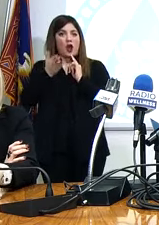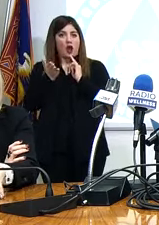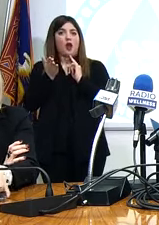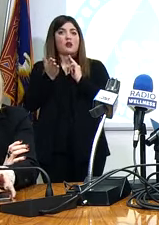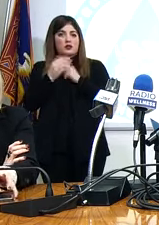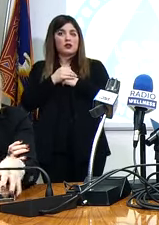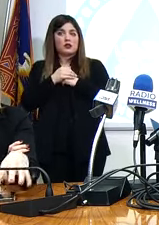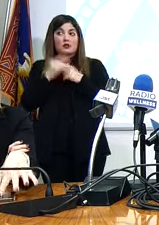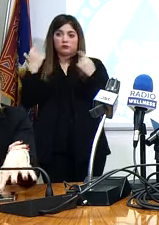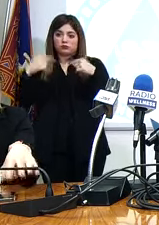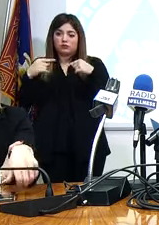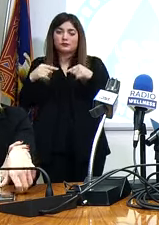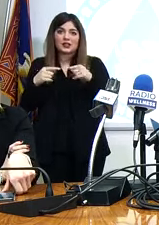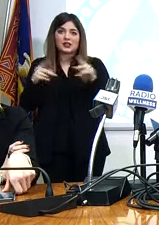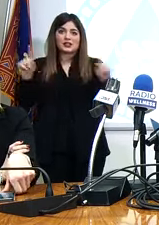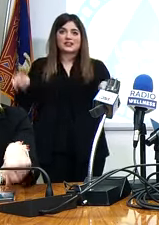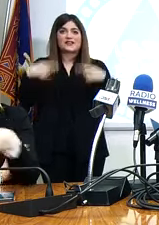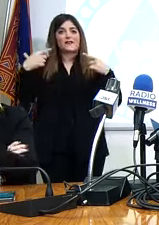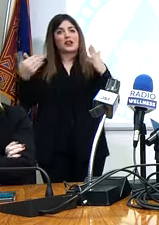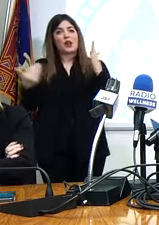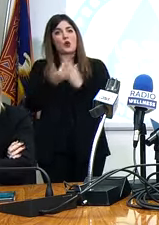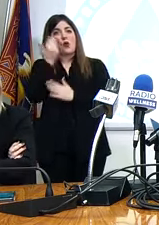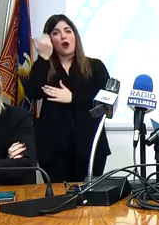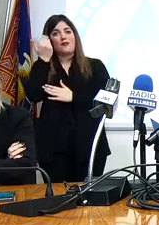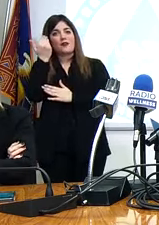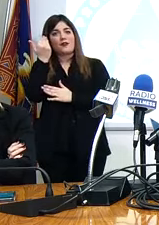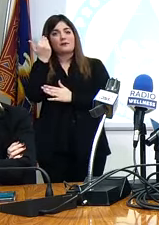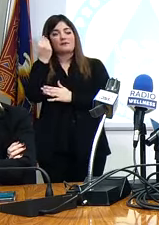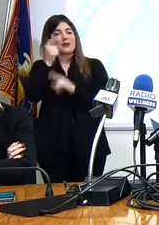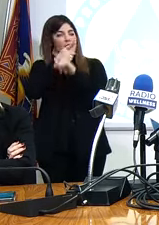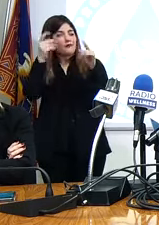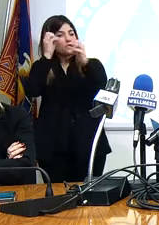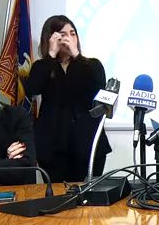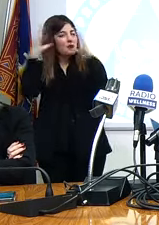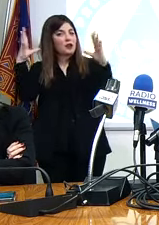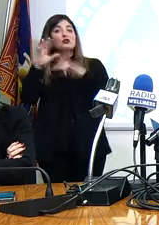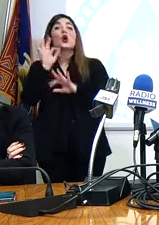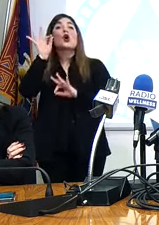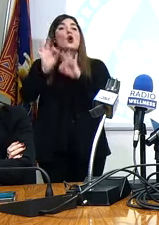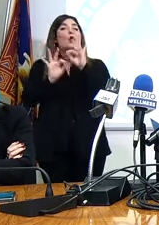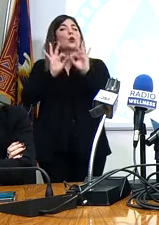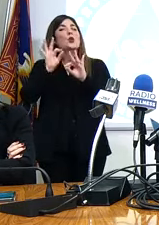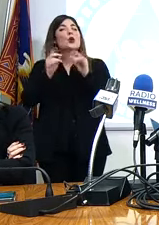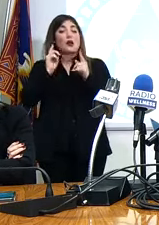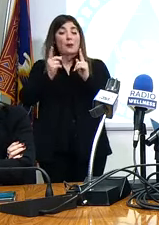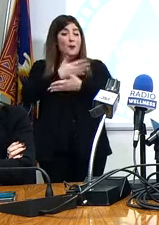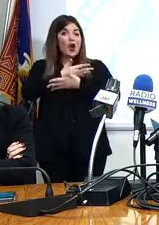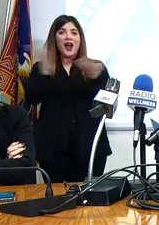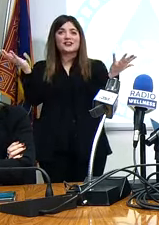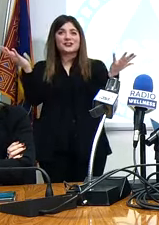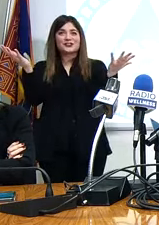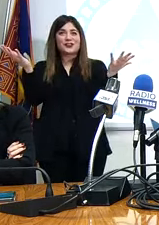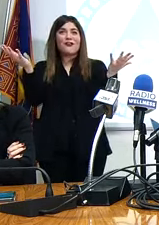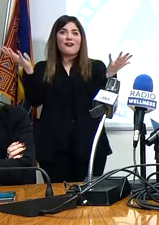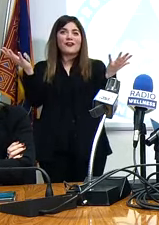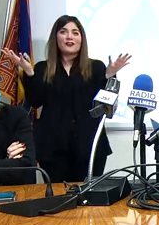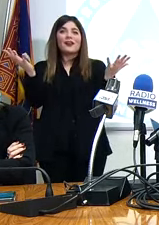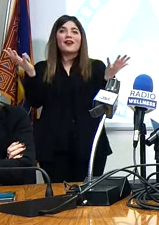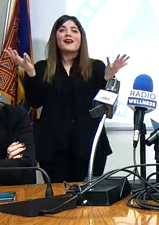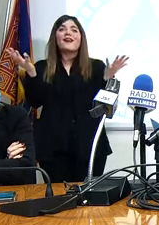sfida. Immaginando che la cura fondamentale per la popolazione diventi poi che se ti prendi